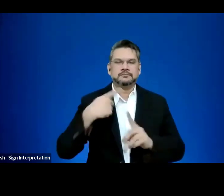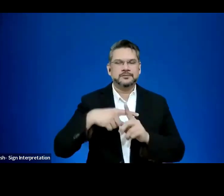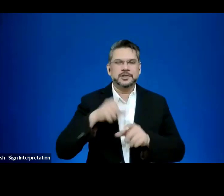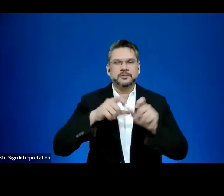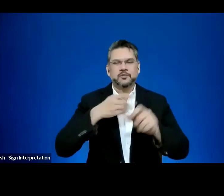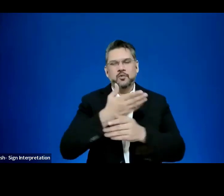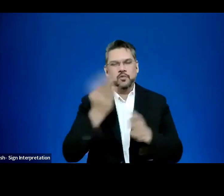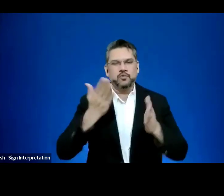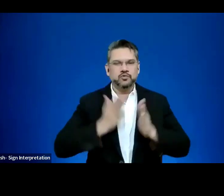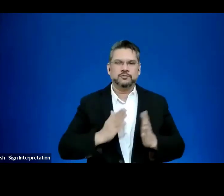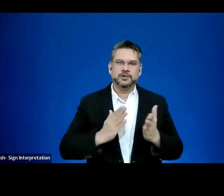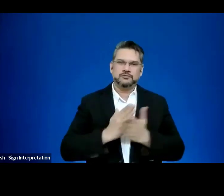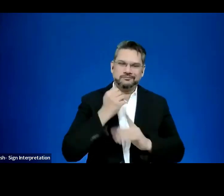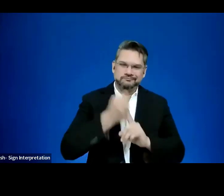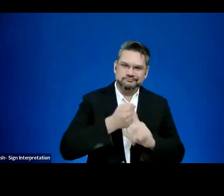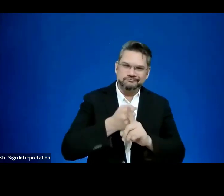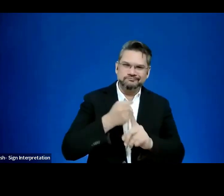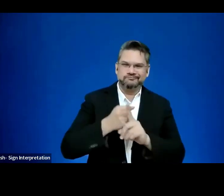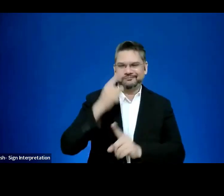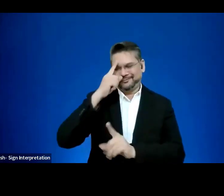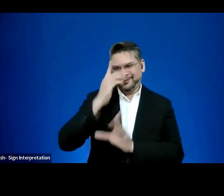的这个哀伤，